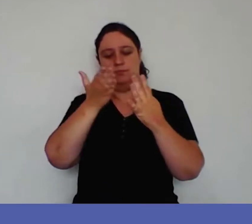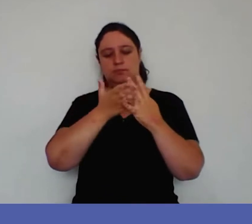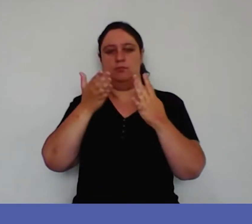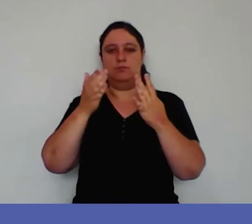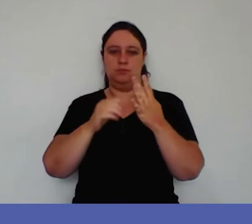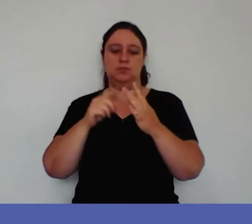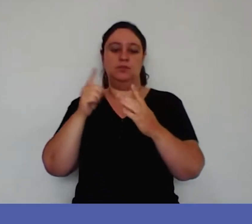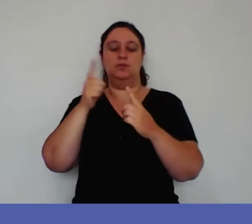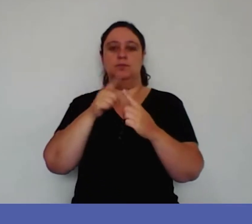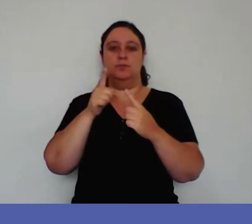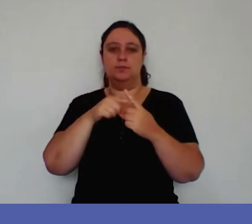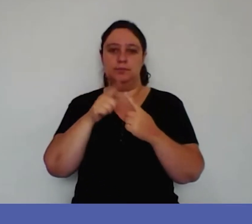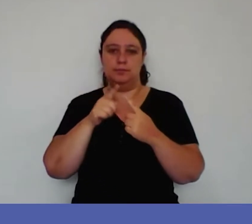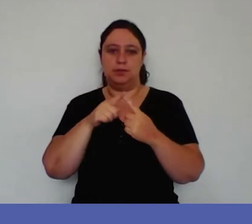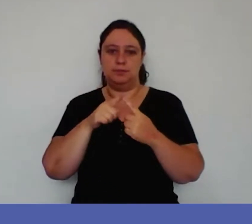das 6 horas da manhã, hora zero, ele